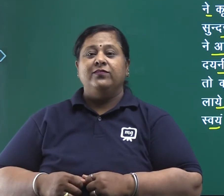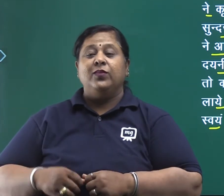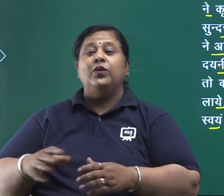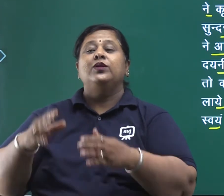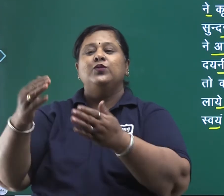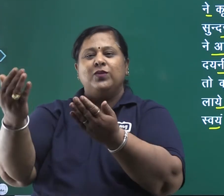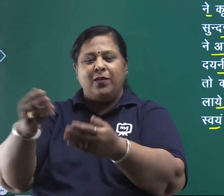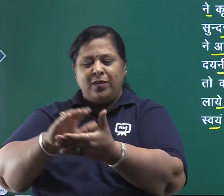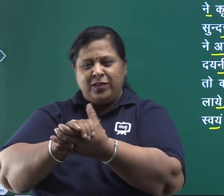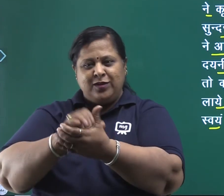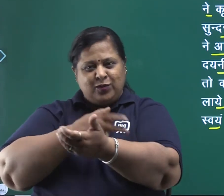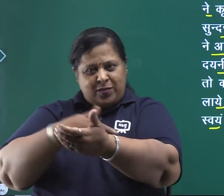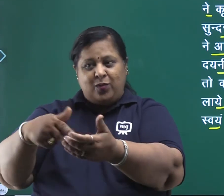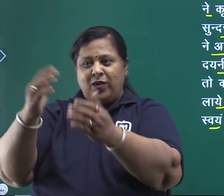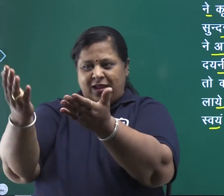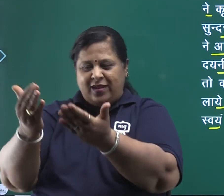सुदामा को लेकर